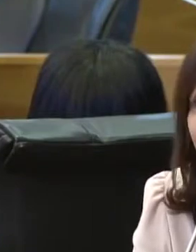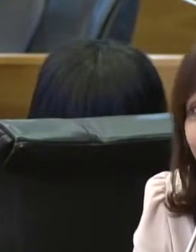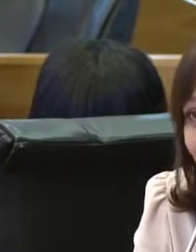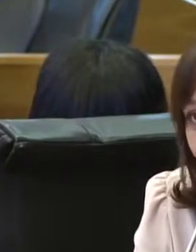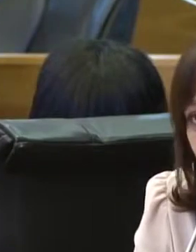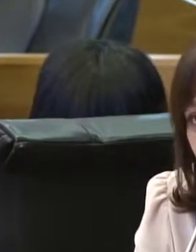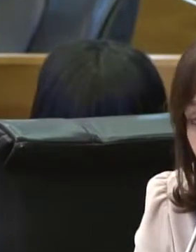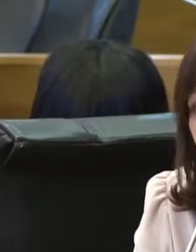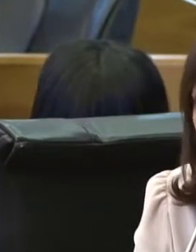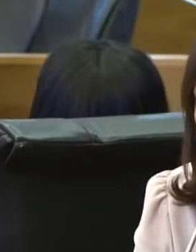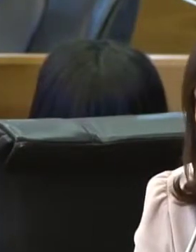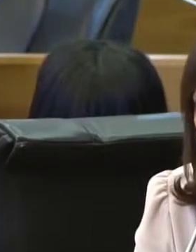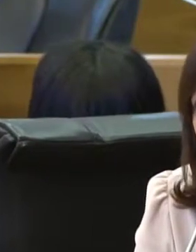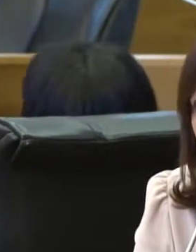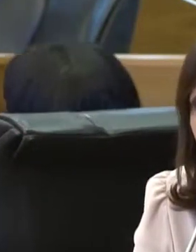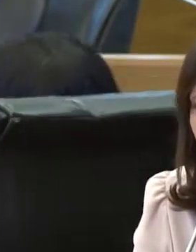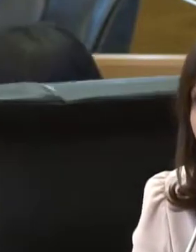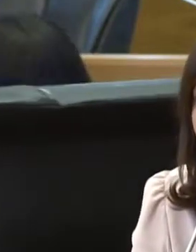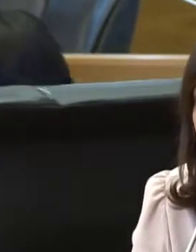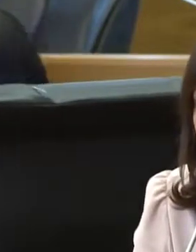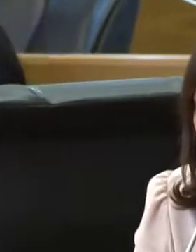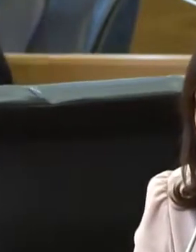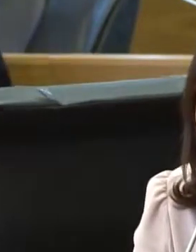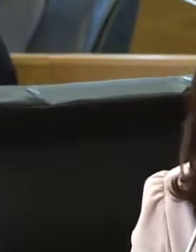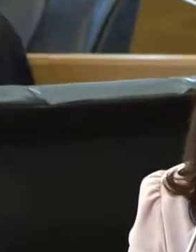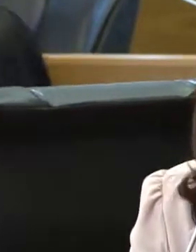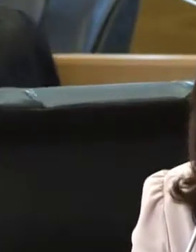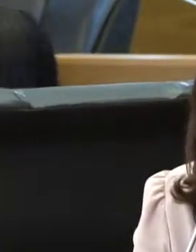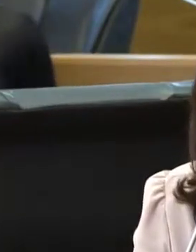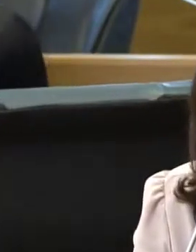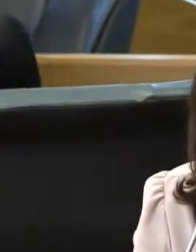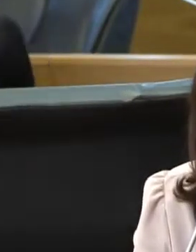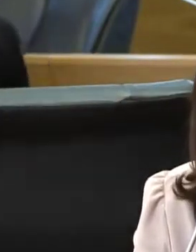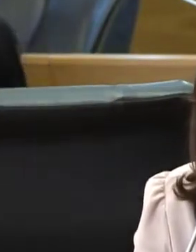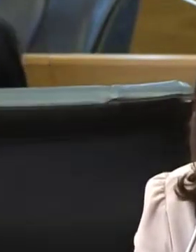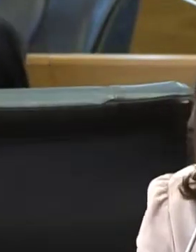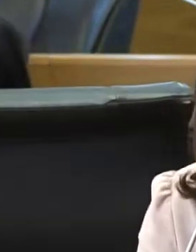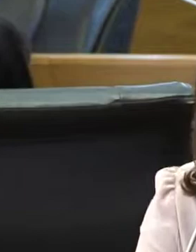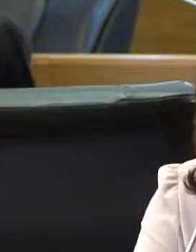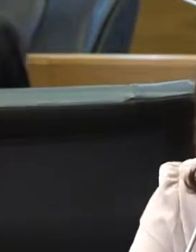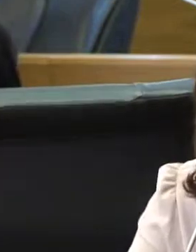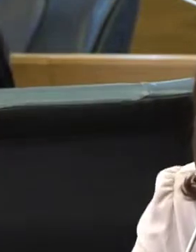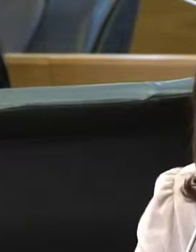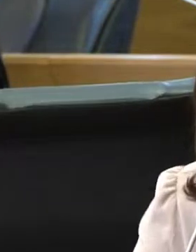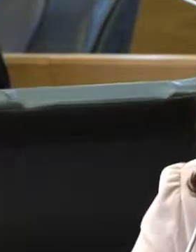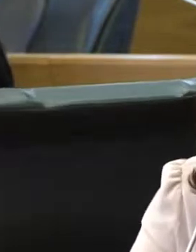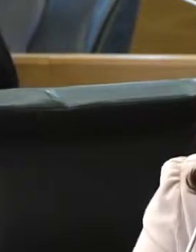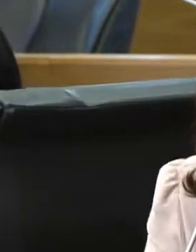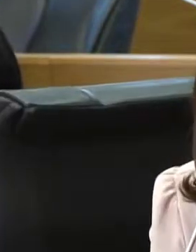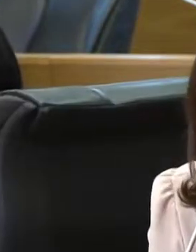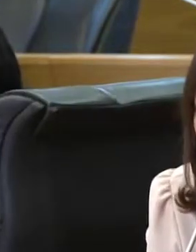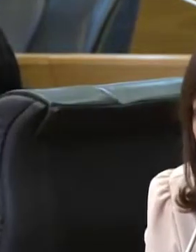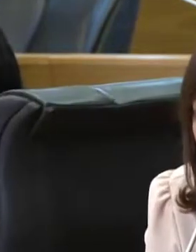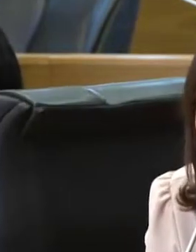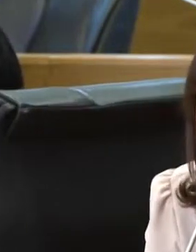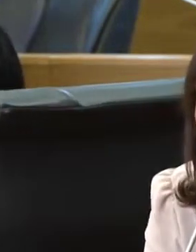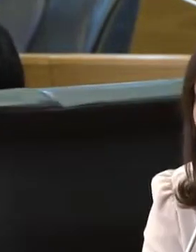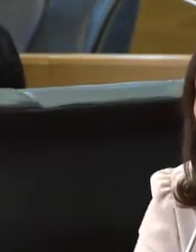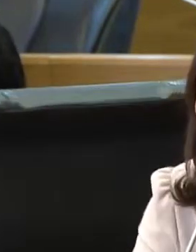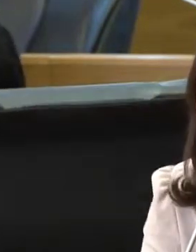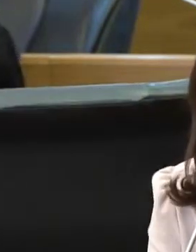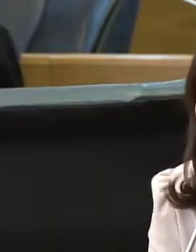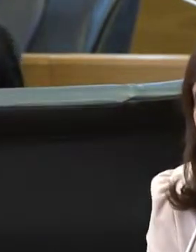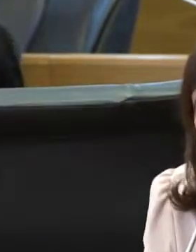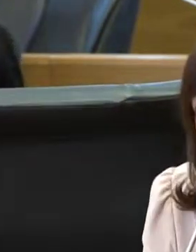já há décadas transitando na cidade. A licitação pública, ela tem uma série de elementos, uma série de critérios, que